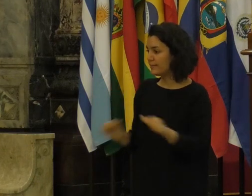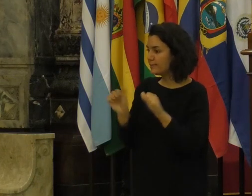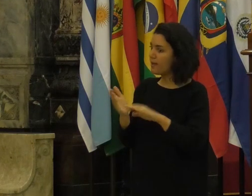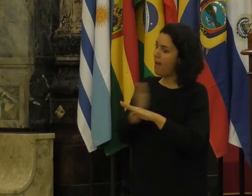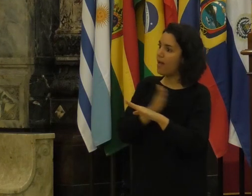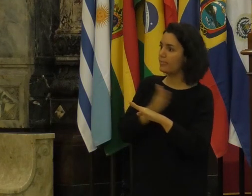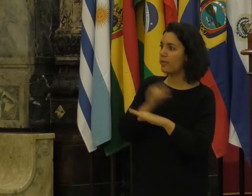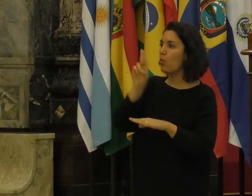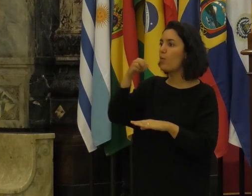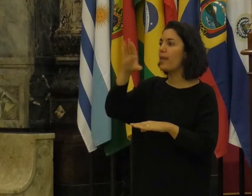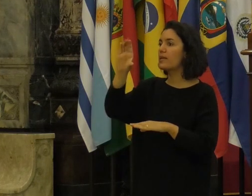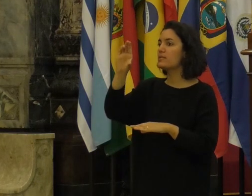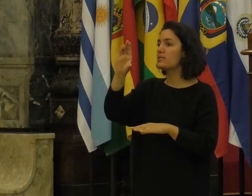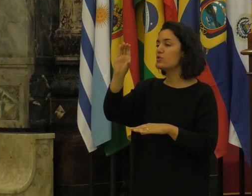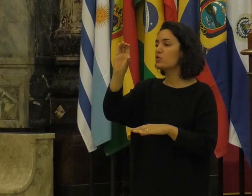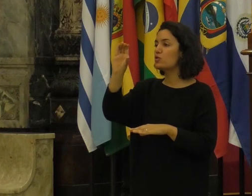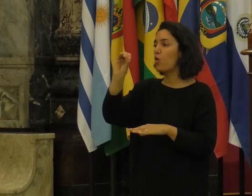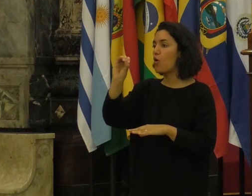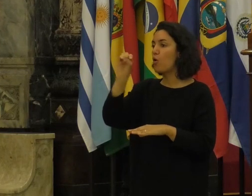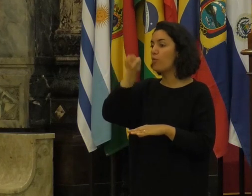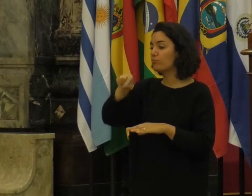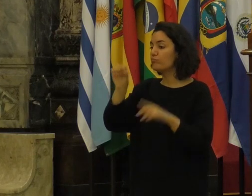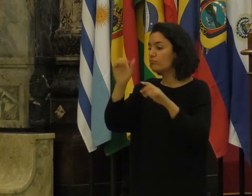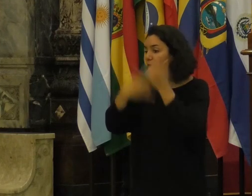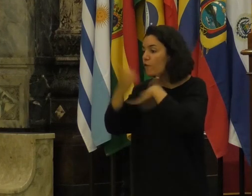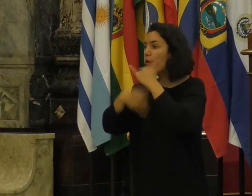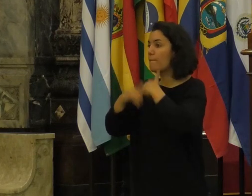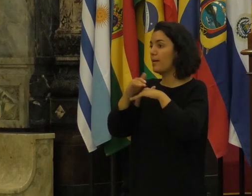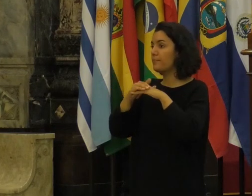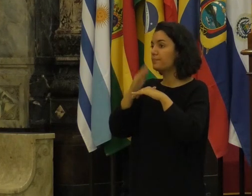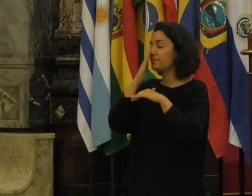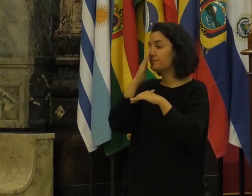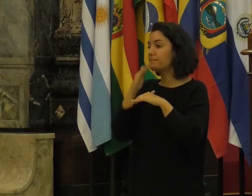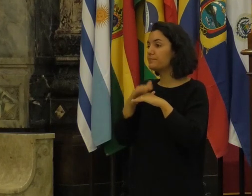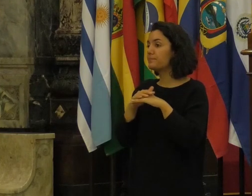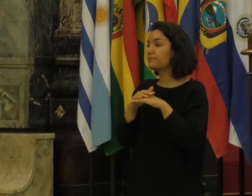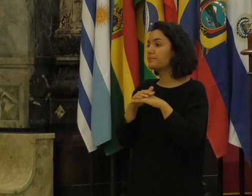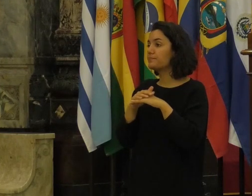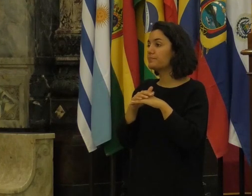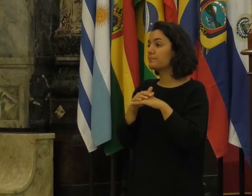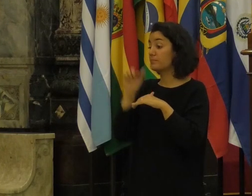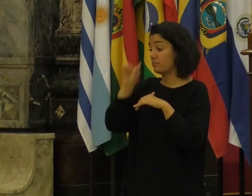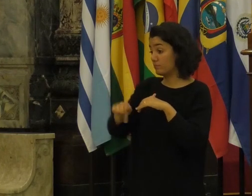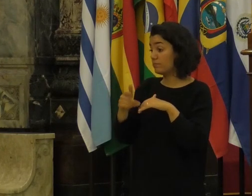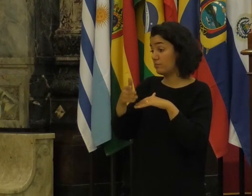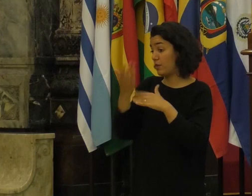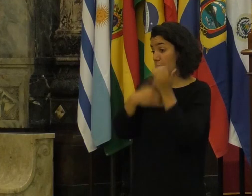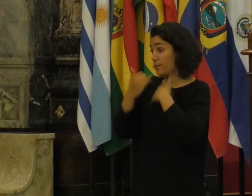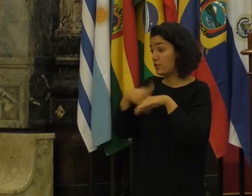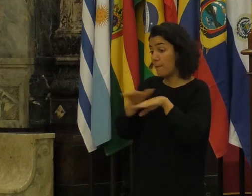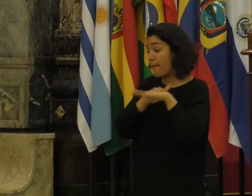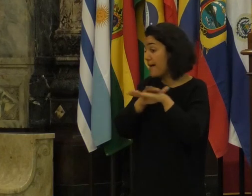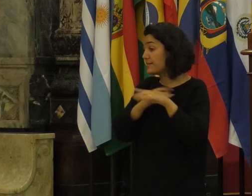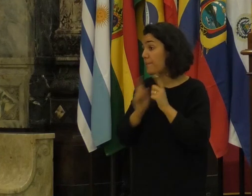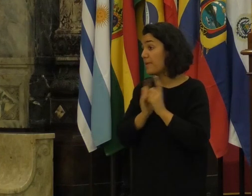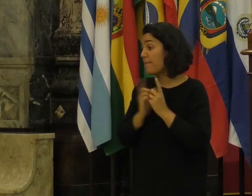sobre lo de esto y los datos de su informe, asumamos la misma fuente, ese informe de UNESCO, para